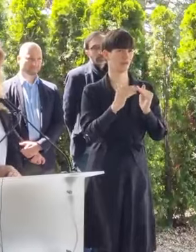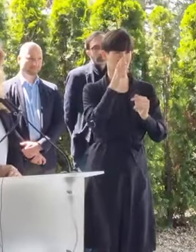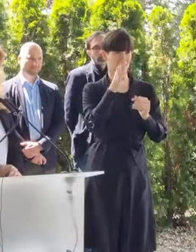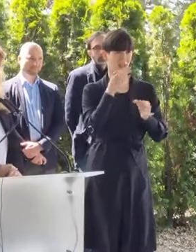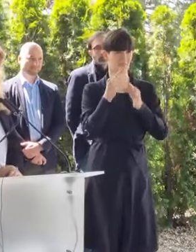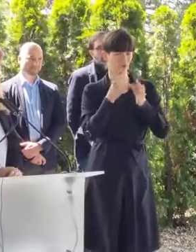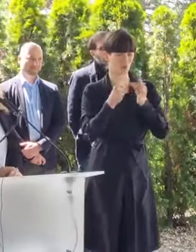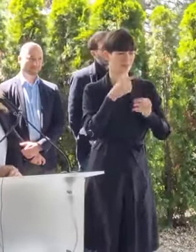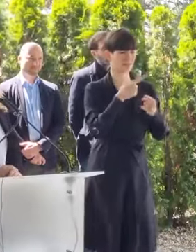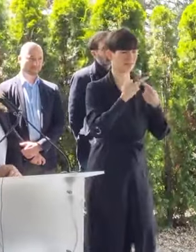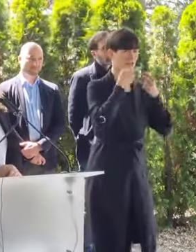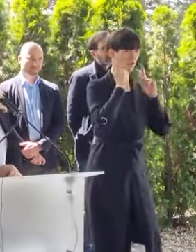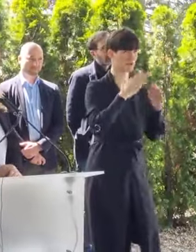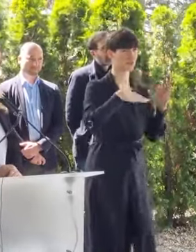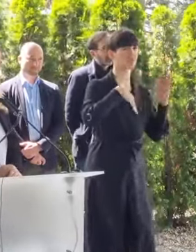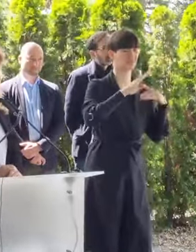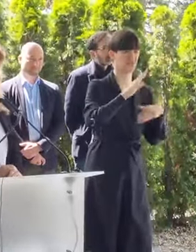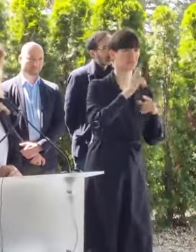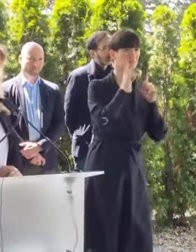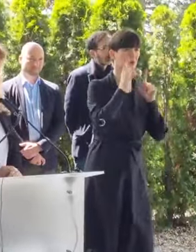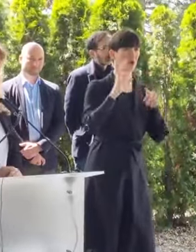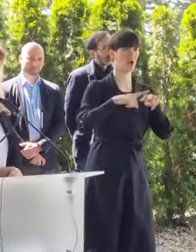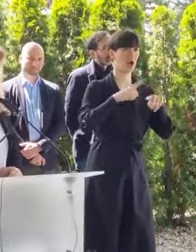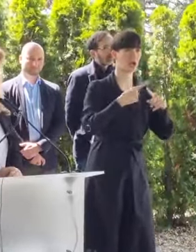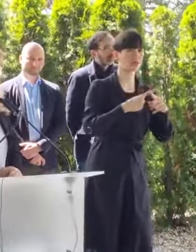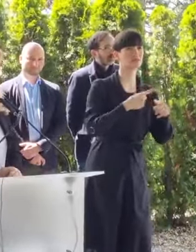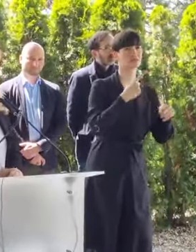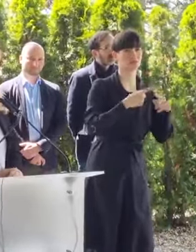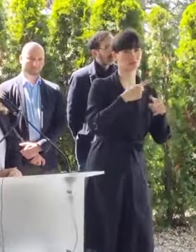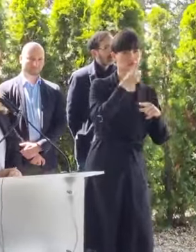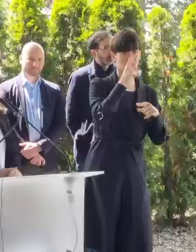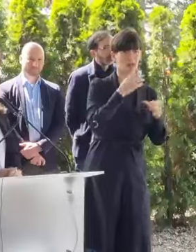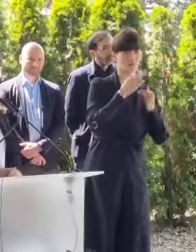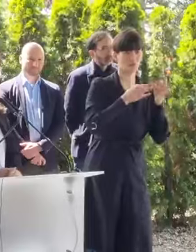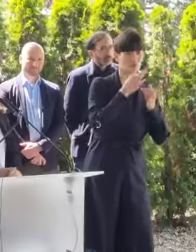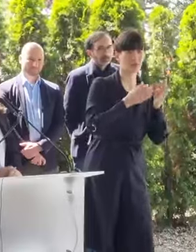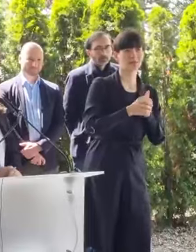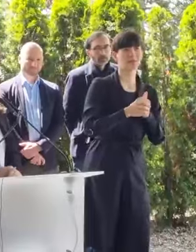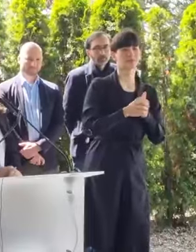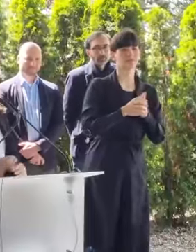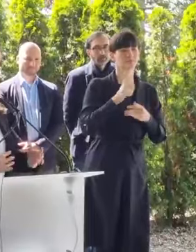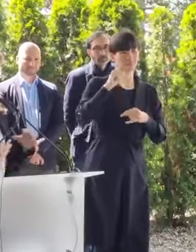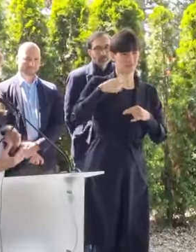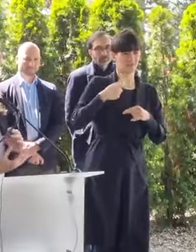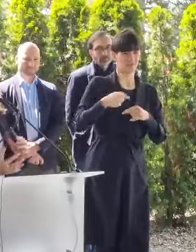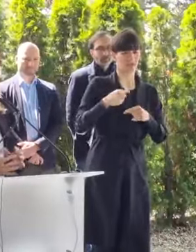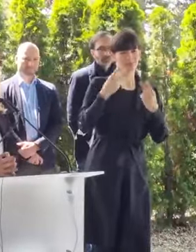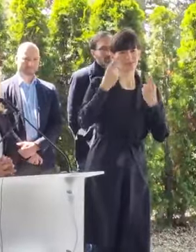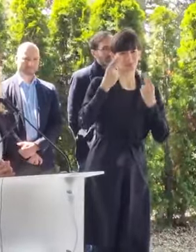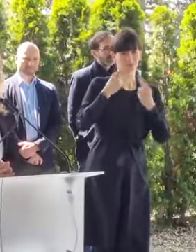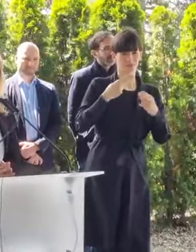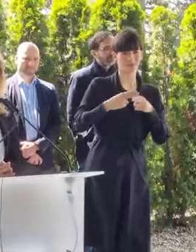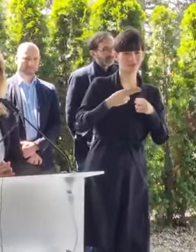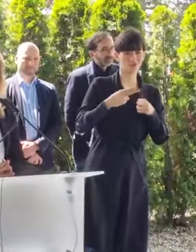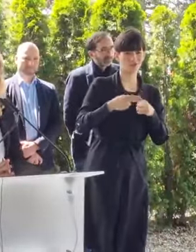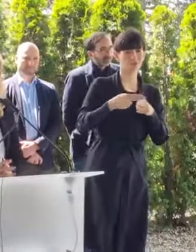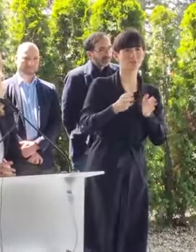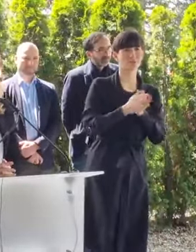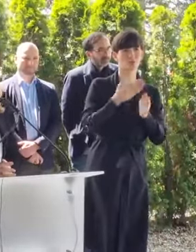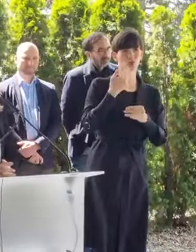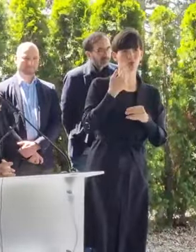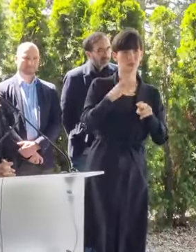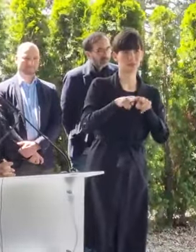sme o tom v minulosti. Myslím, že aj na tejto ceste už sa priznám, že tých podnetov bolo tak veľmi veľa, že sa mi to možno aj trošku zlieva.